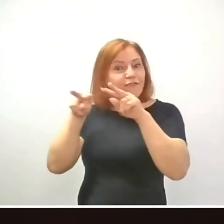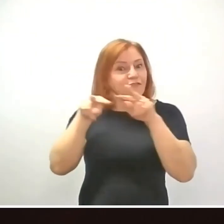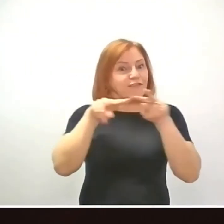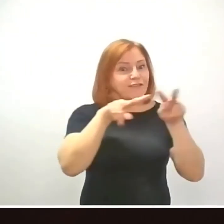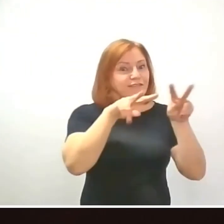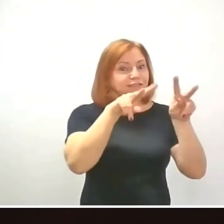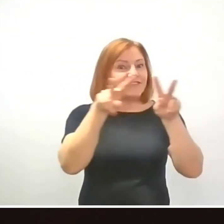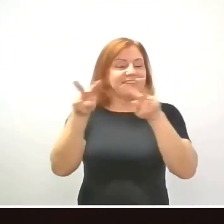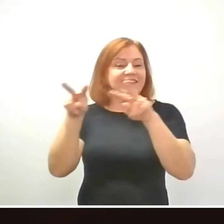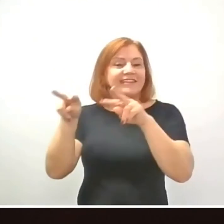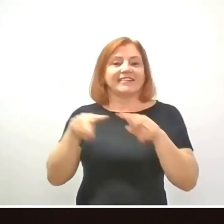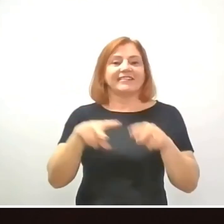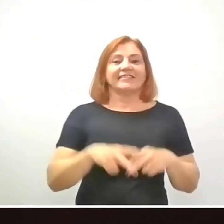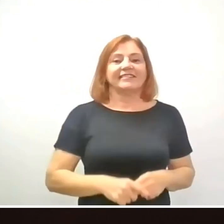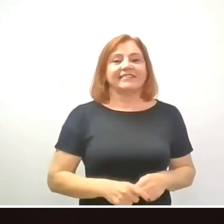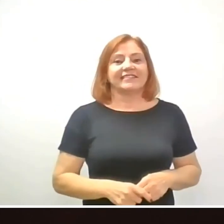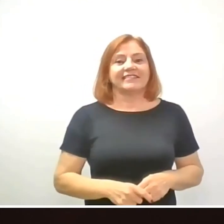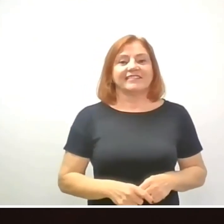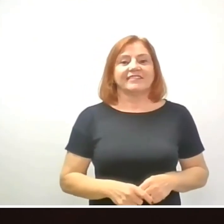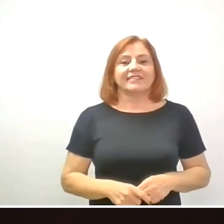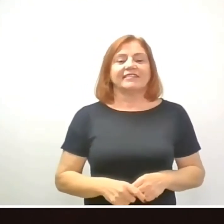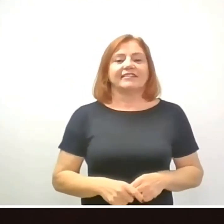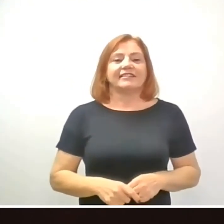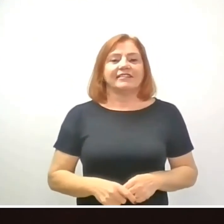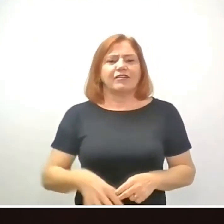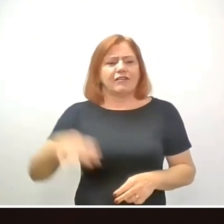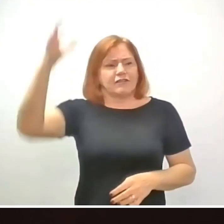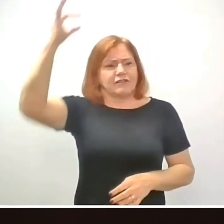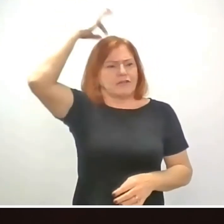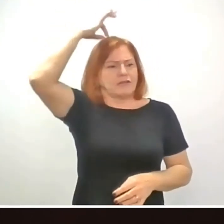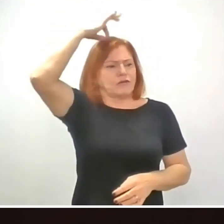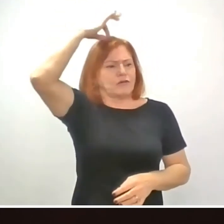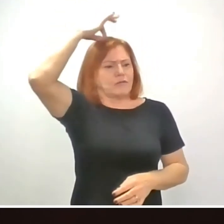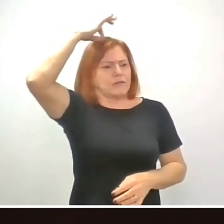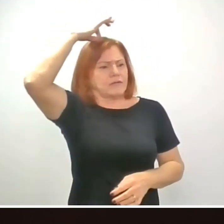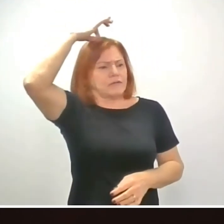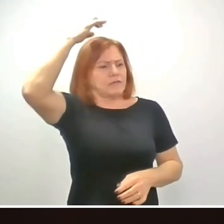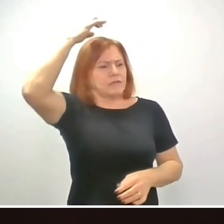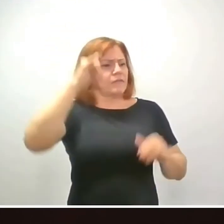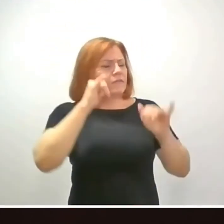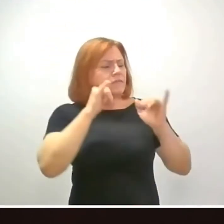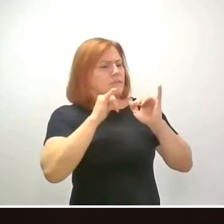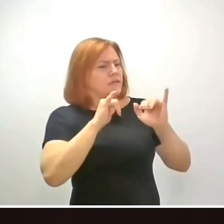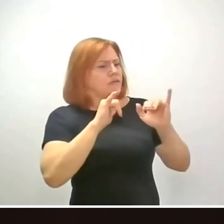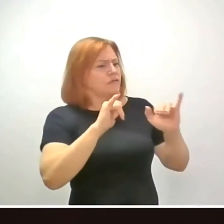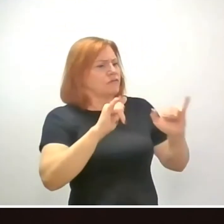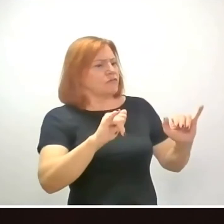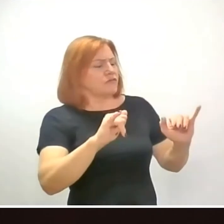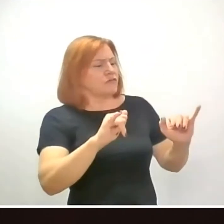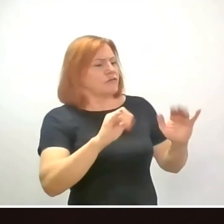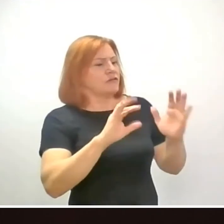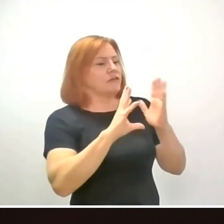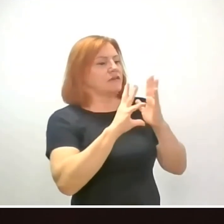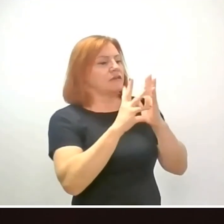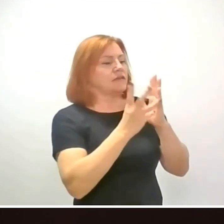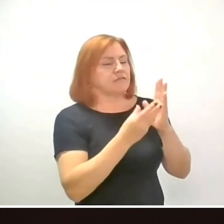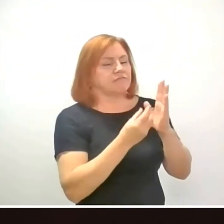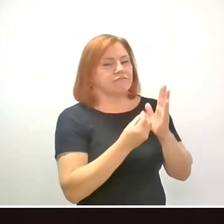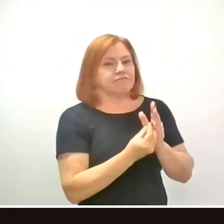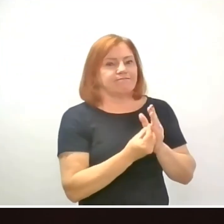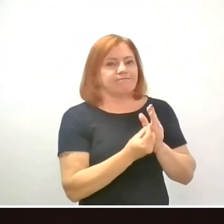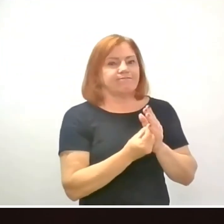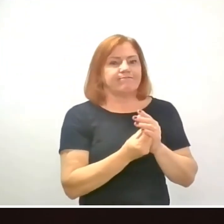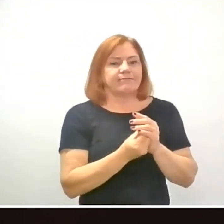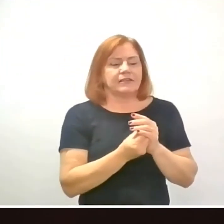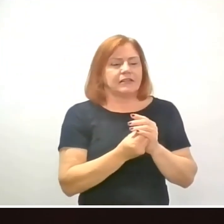ouça o que o Espírito diz às igrejas. A deterioração vem quando não ouve mais o Espírito